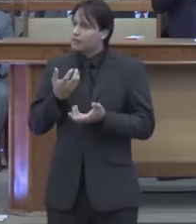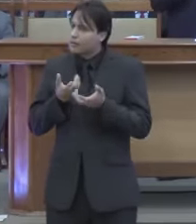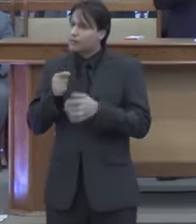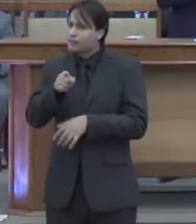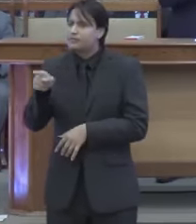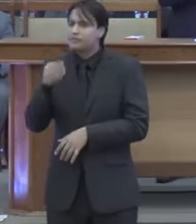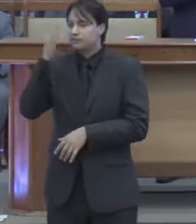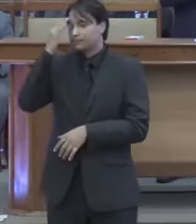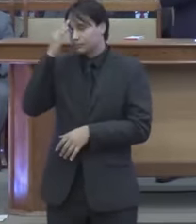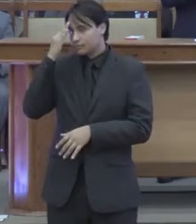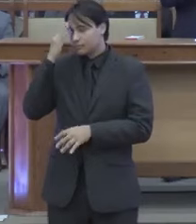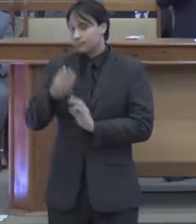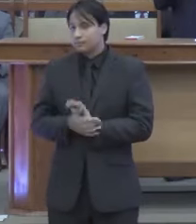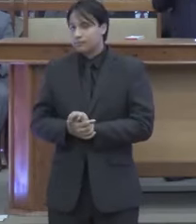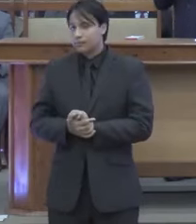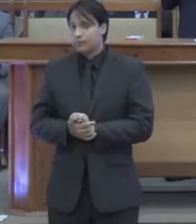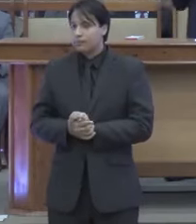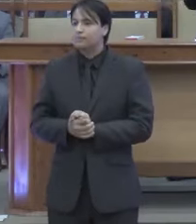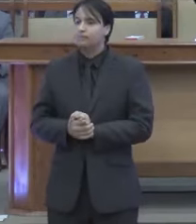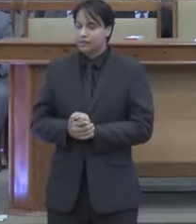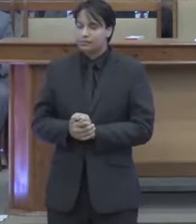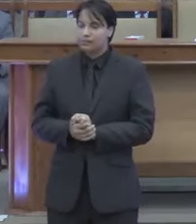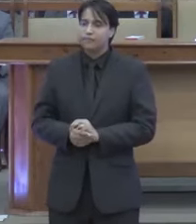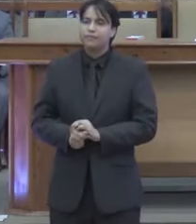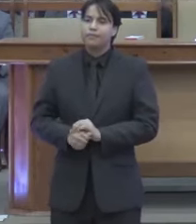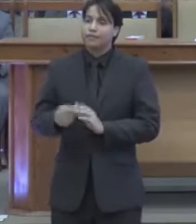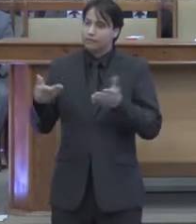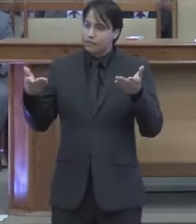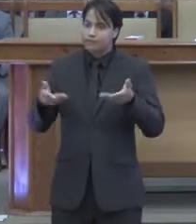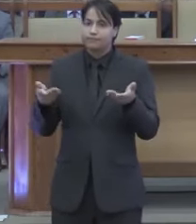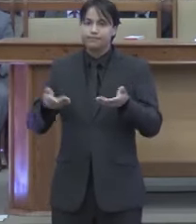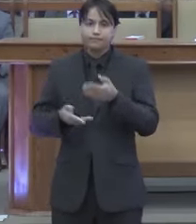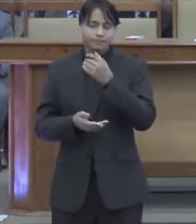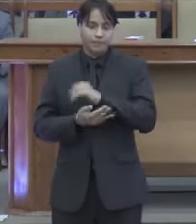meus irmãos, eu quero que vocês entendam isso aqui hoje.